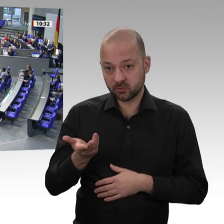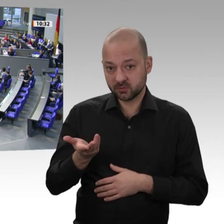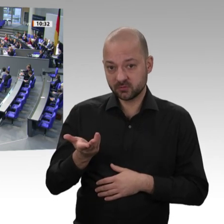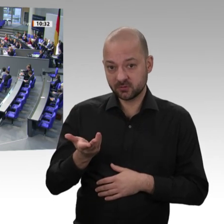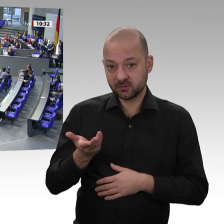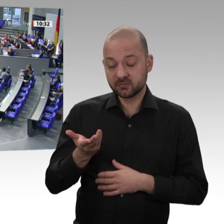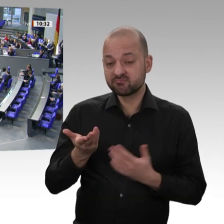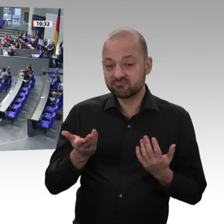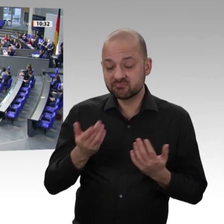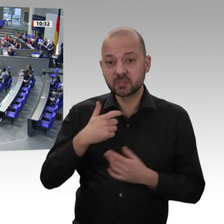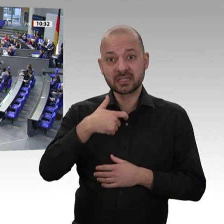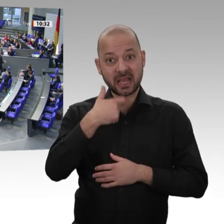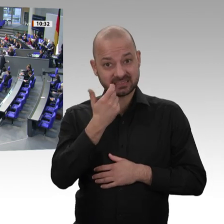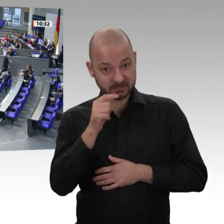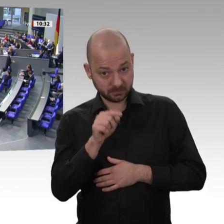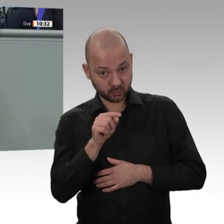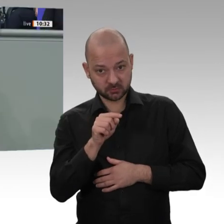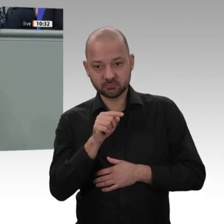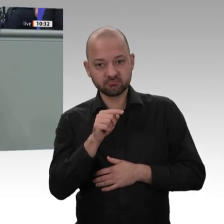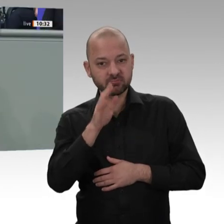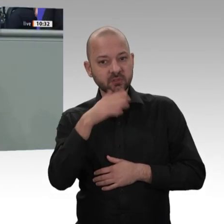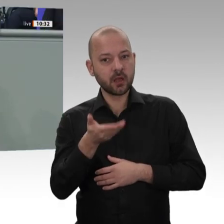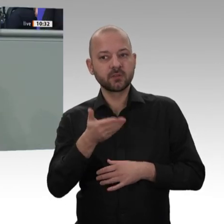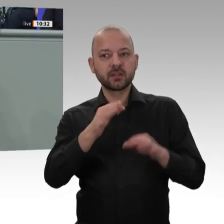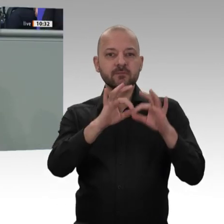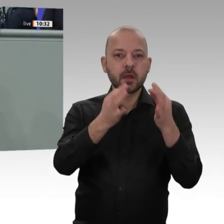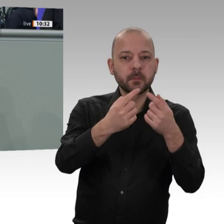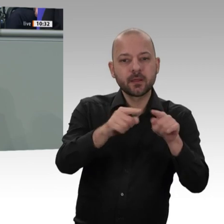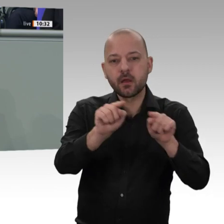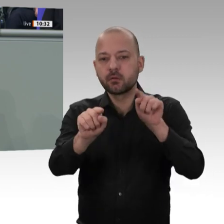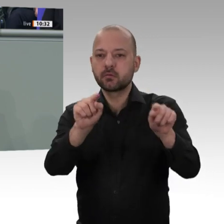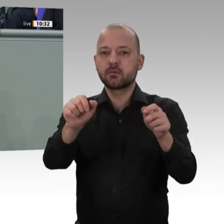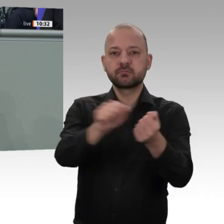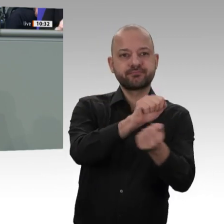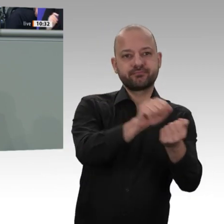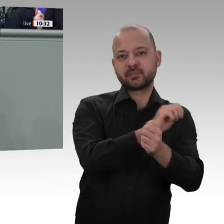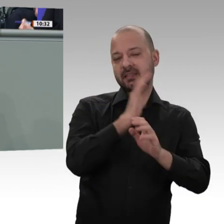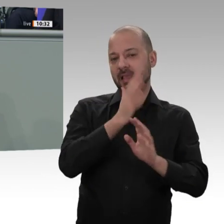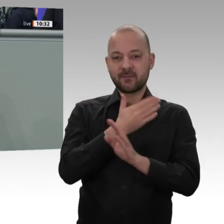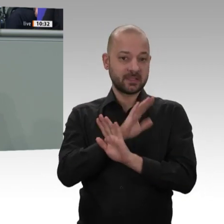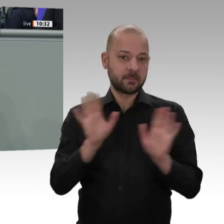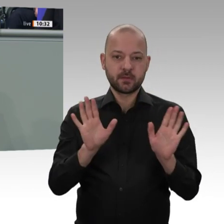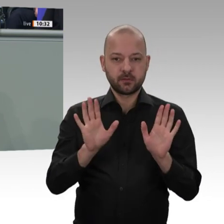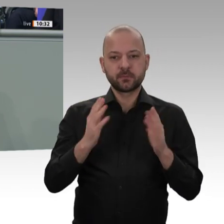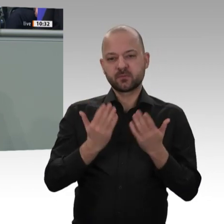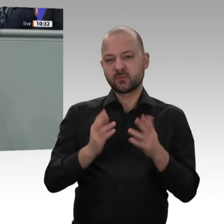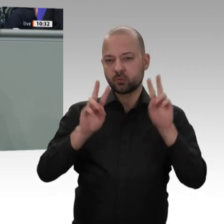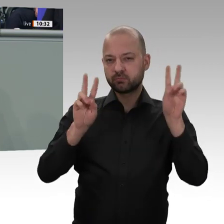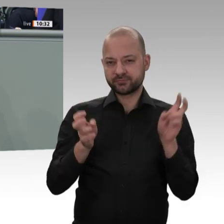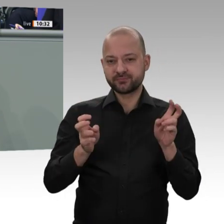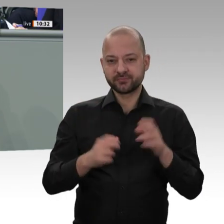einer von 9 Hanauerinnen und Hanauern, die beim rassistischen Attentat am 19. Februar ihr Leben verloren